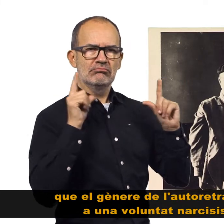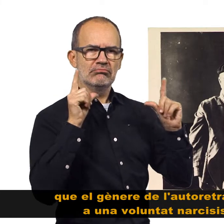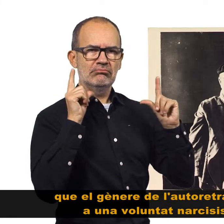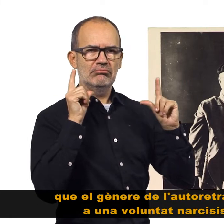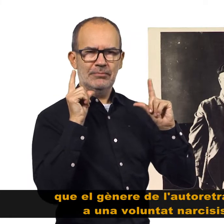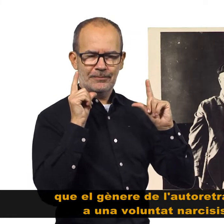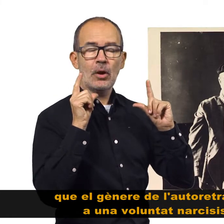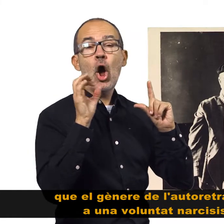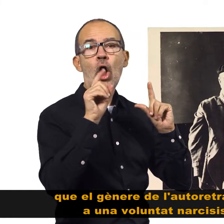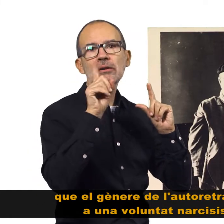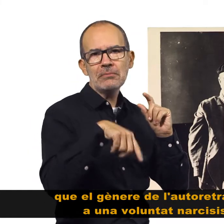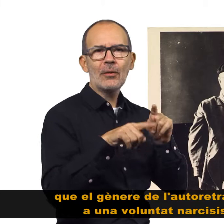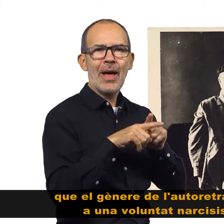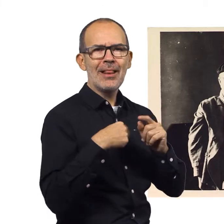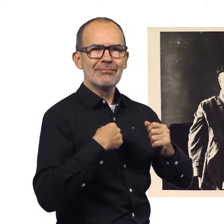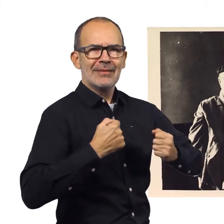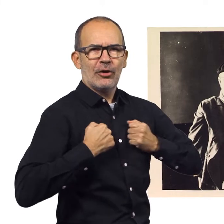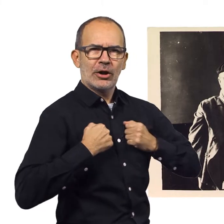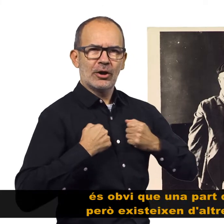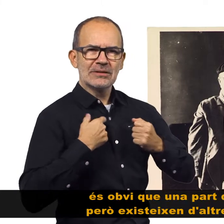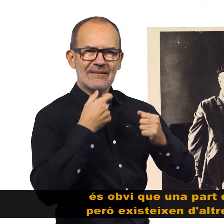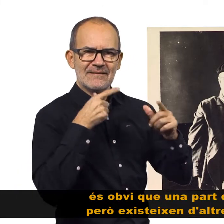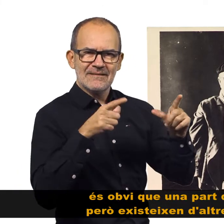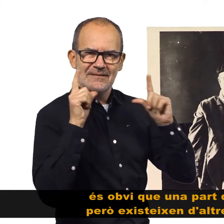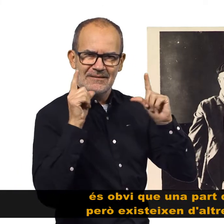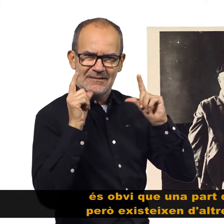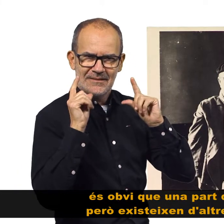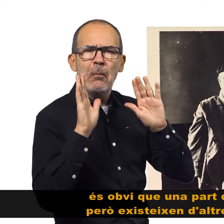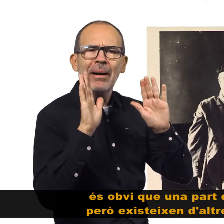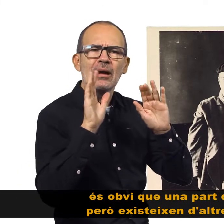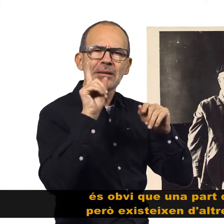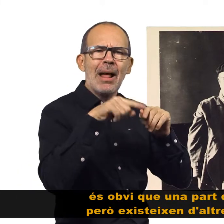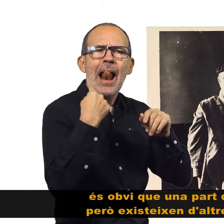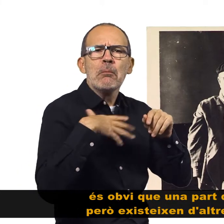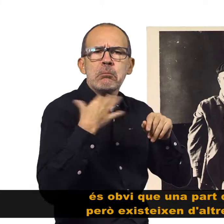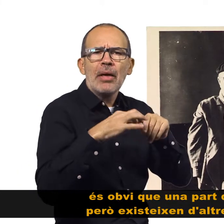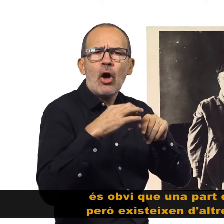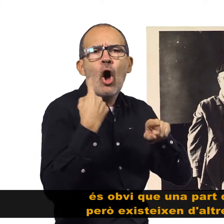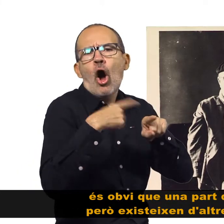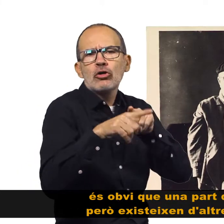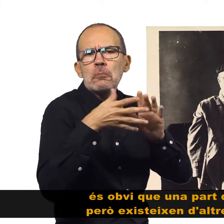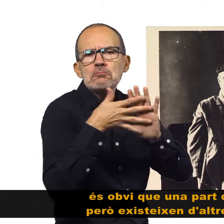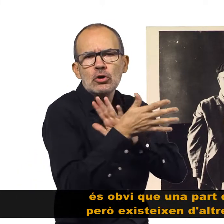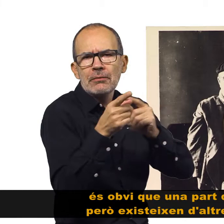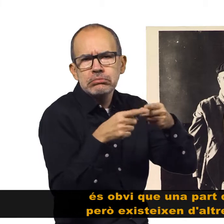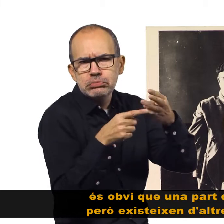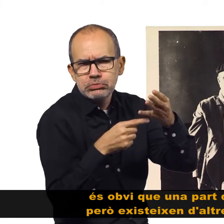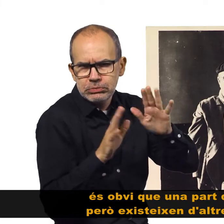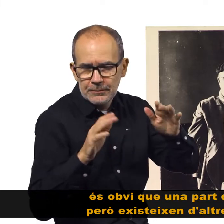voluntat narcisista o ególatra. És obvi que una part d'això existeix, però existeixen d'altres motivacions.